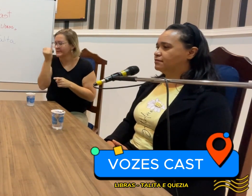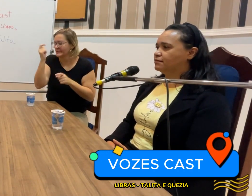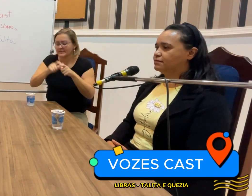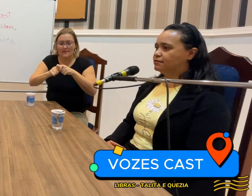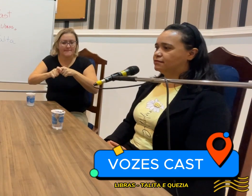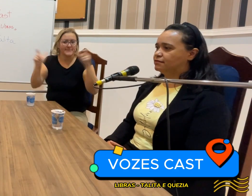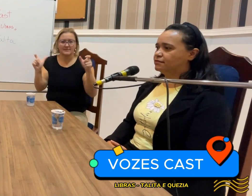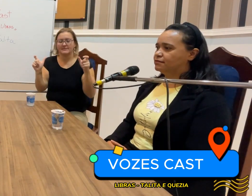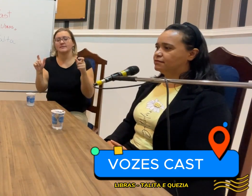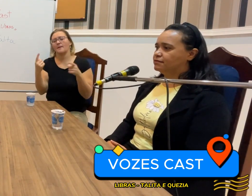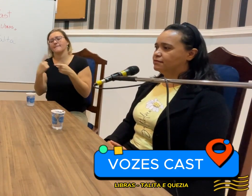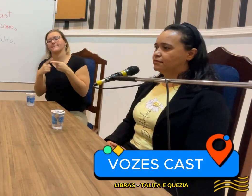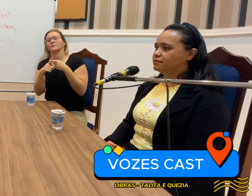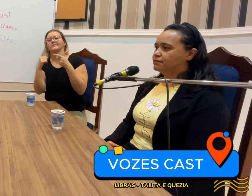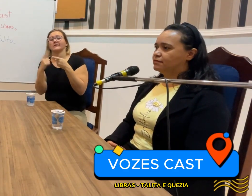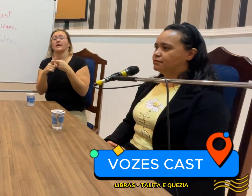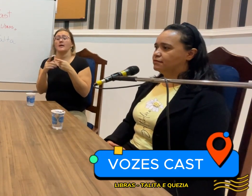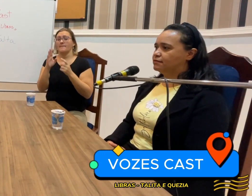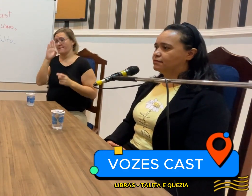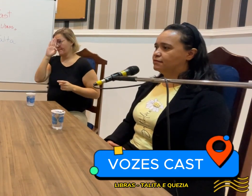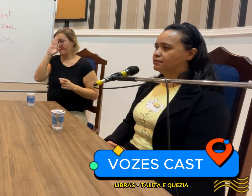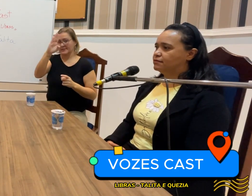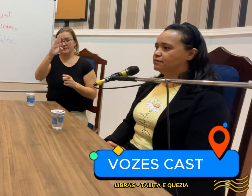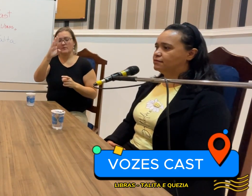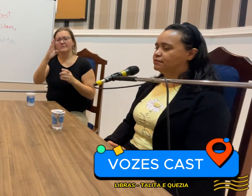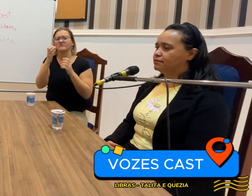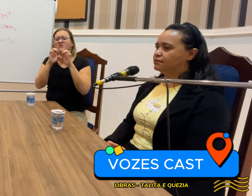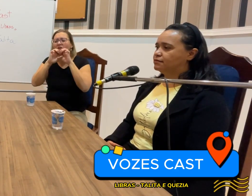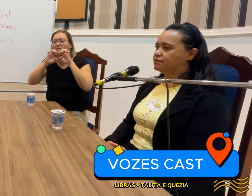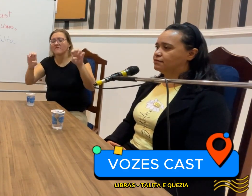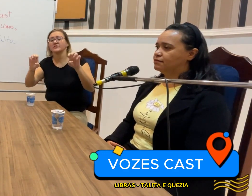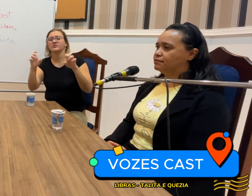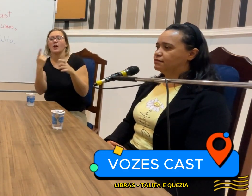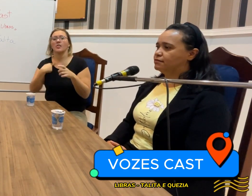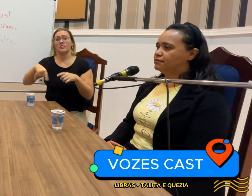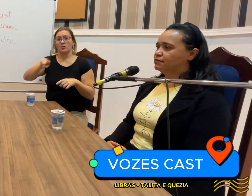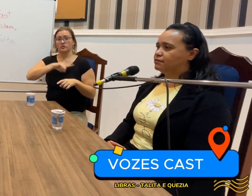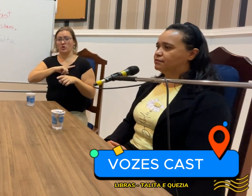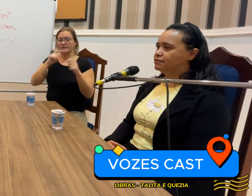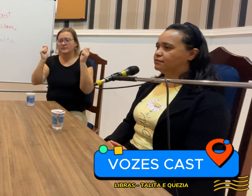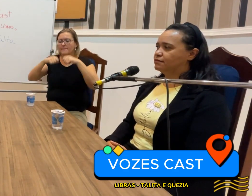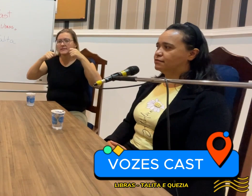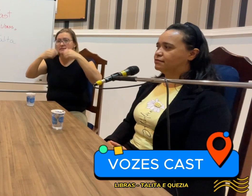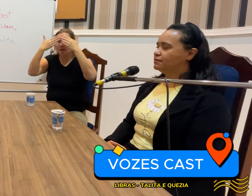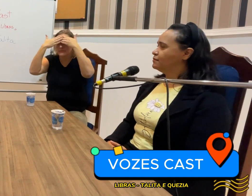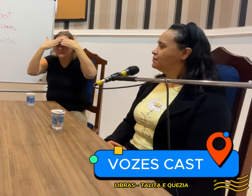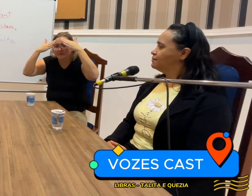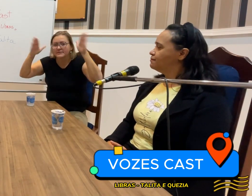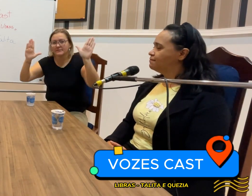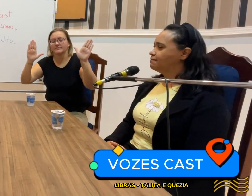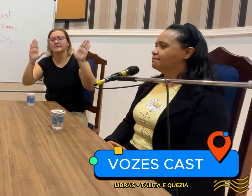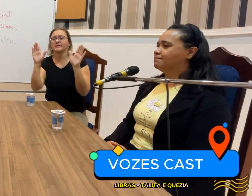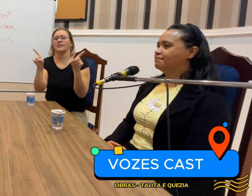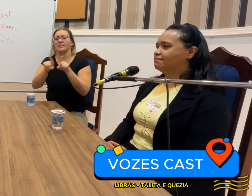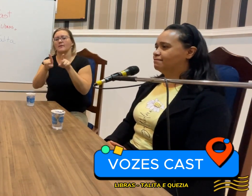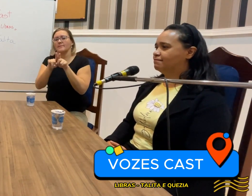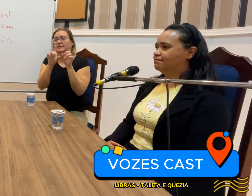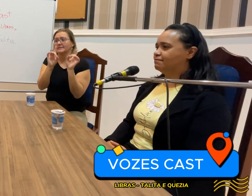importante, principalmente para o Evangelho. Nós precisamos aí abrir a mente e deixar